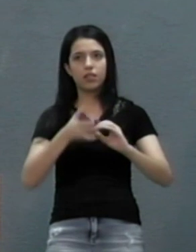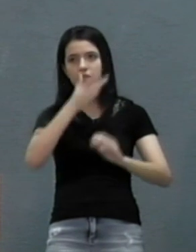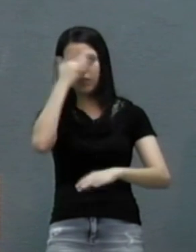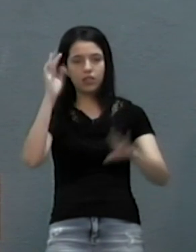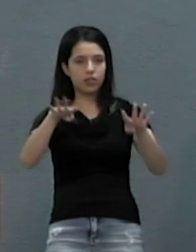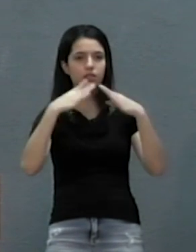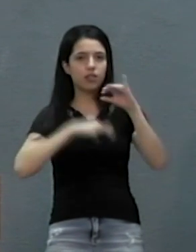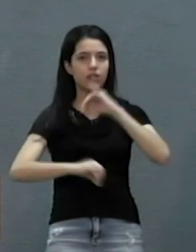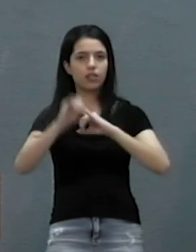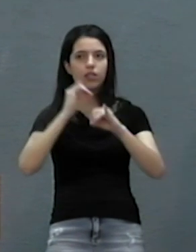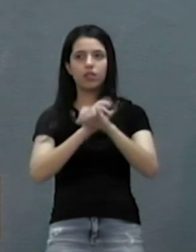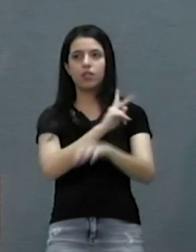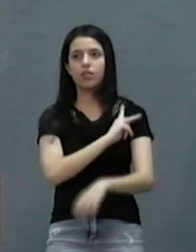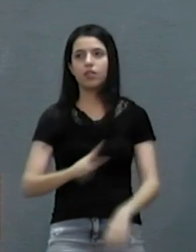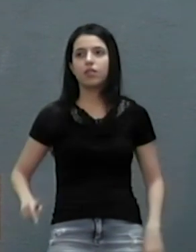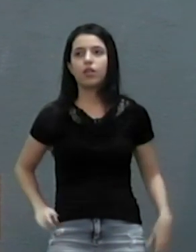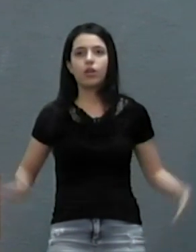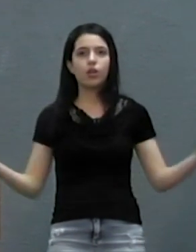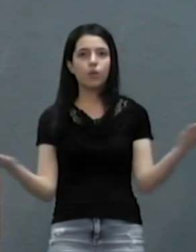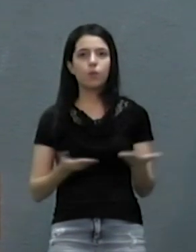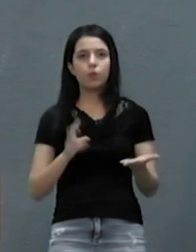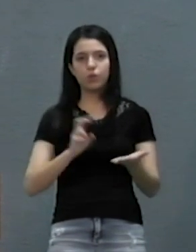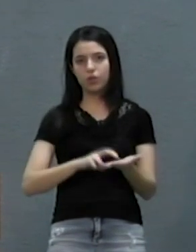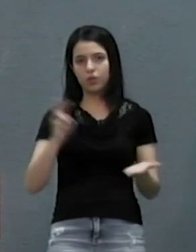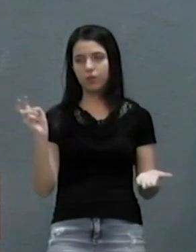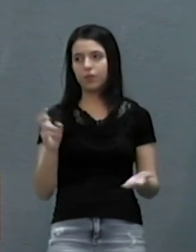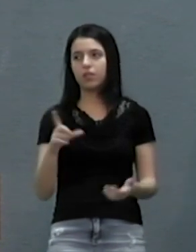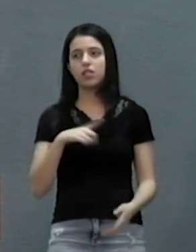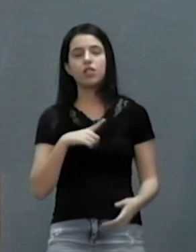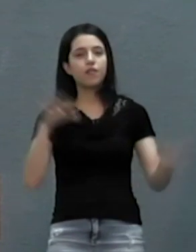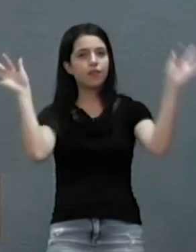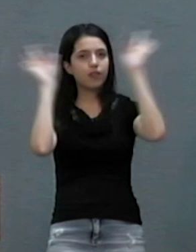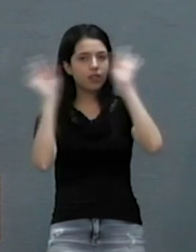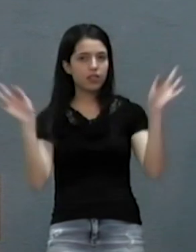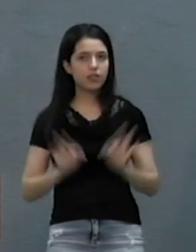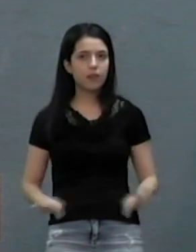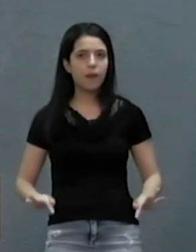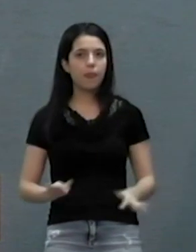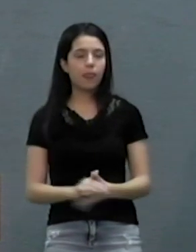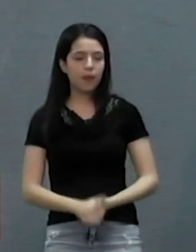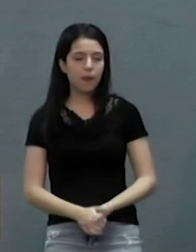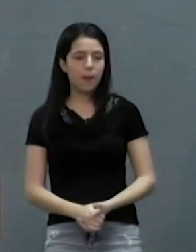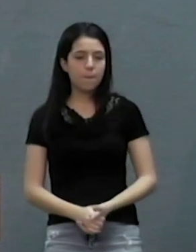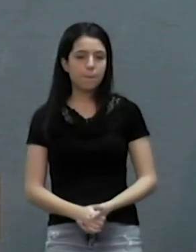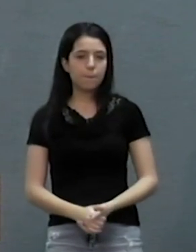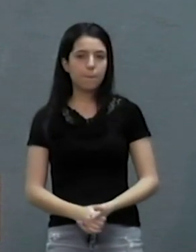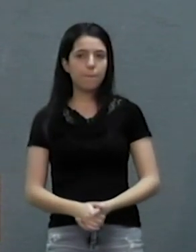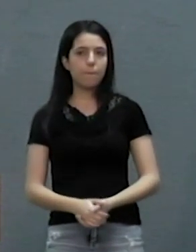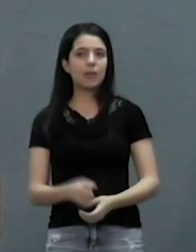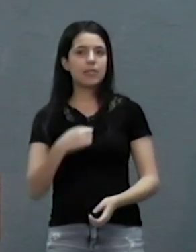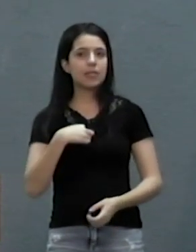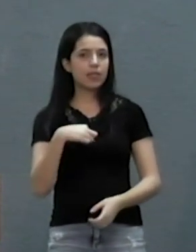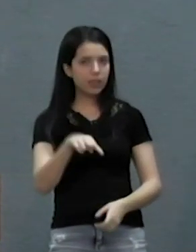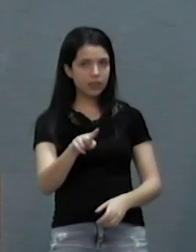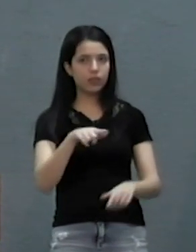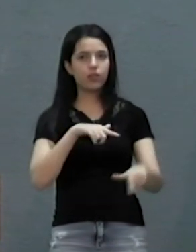Senhor presidente, hoje pela manhã tive a felicidade de participar da ação do